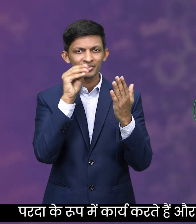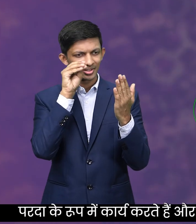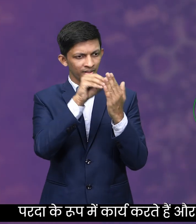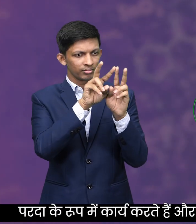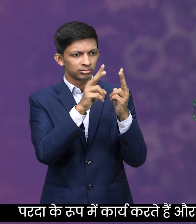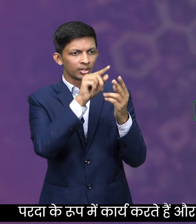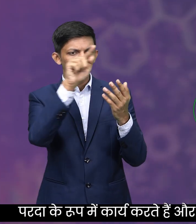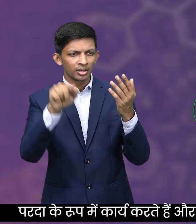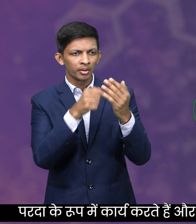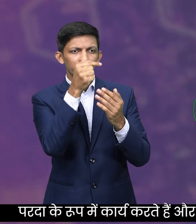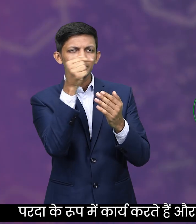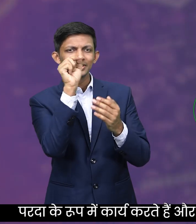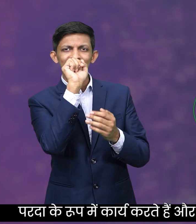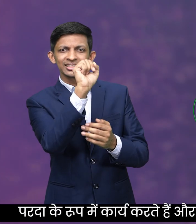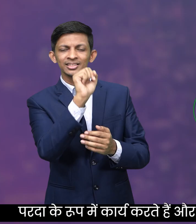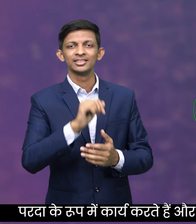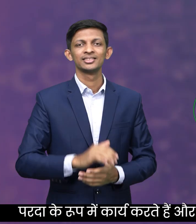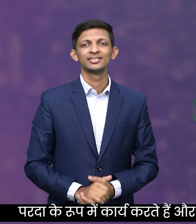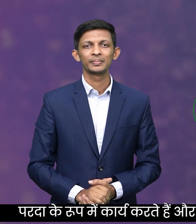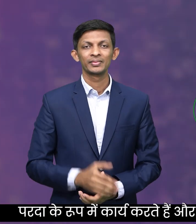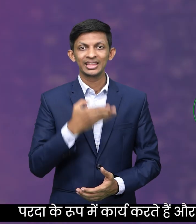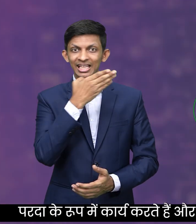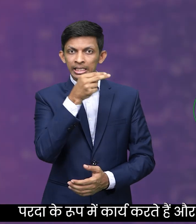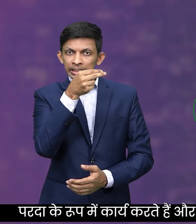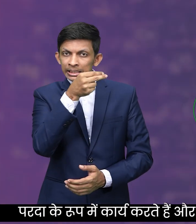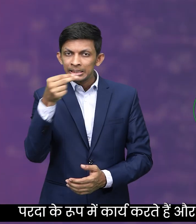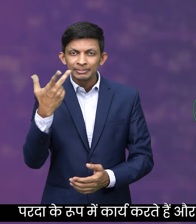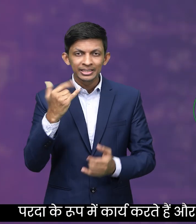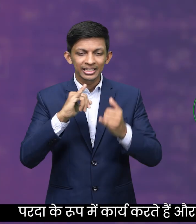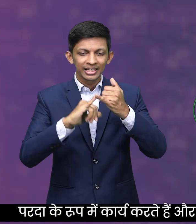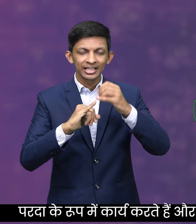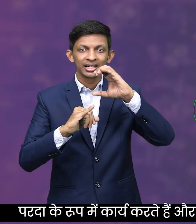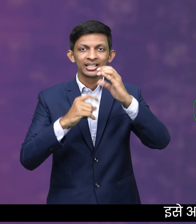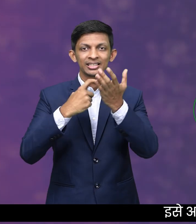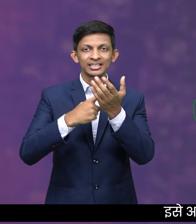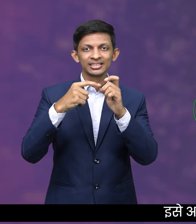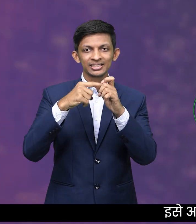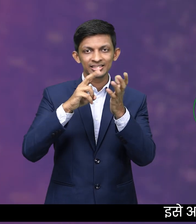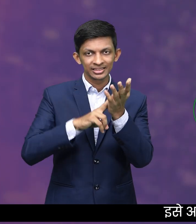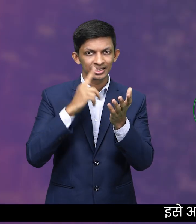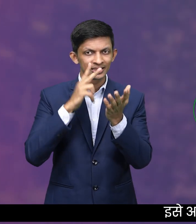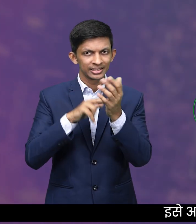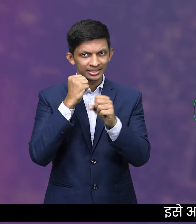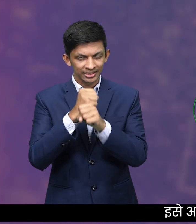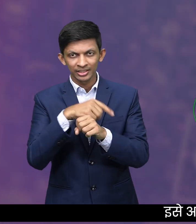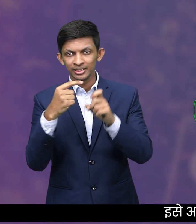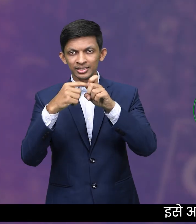वैलेंस विद्युदणु पर परमाणु आकर्षण को कम करते हैं। इसे आवरण प्रभाव कहा जाता